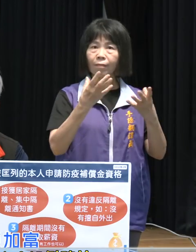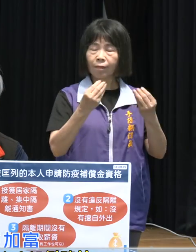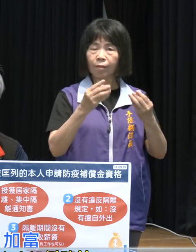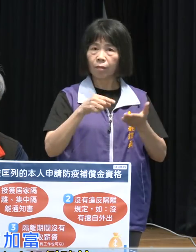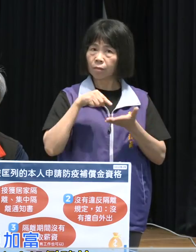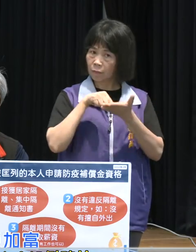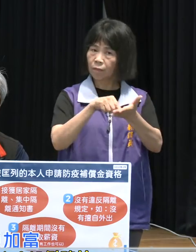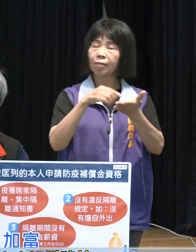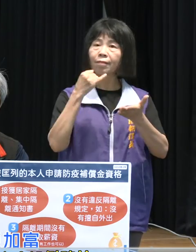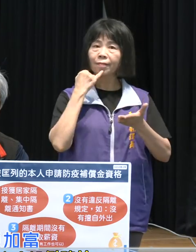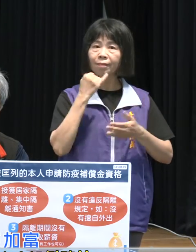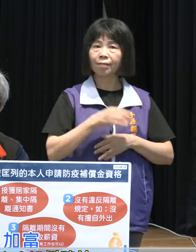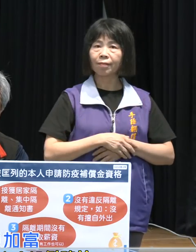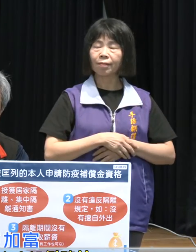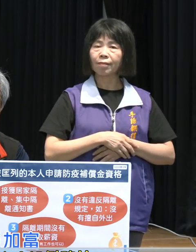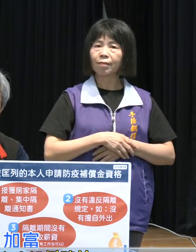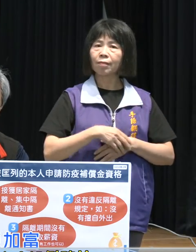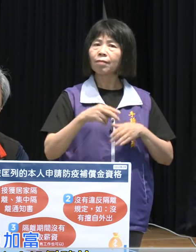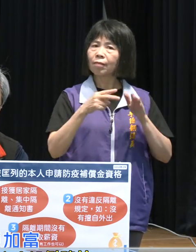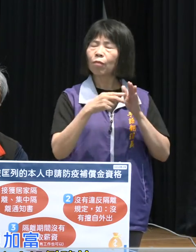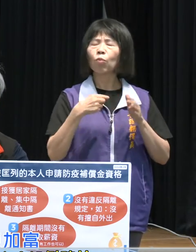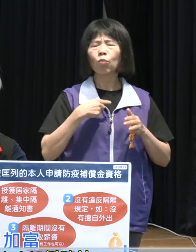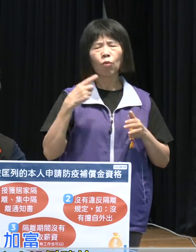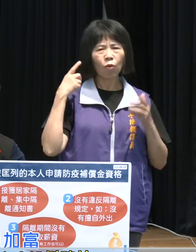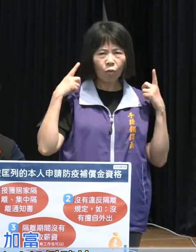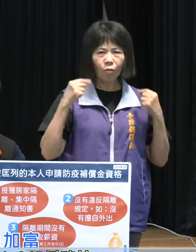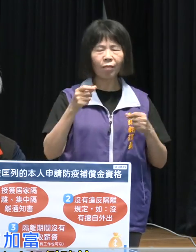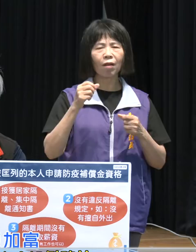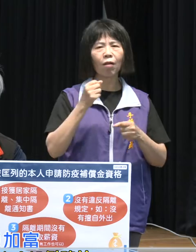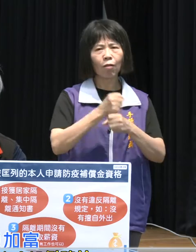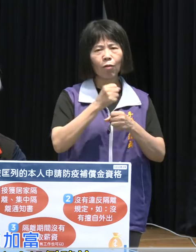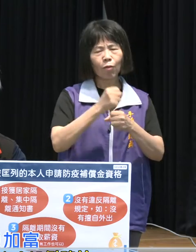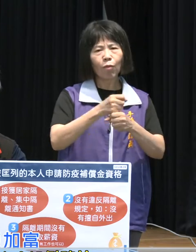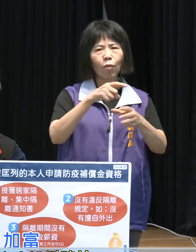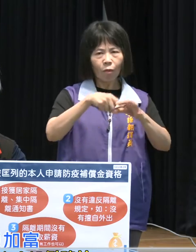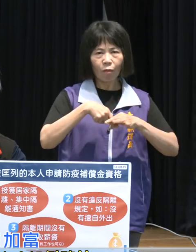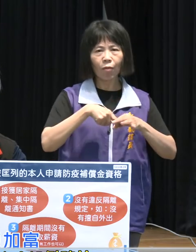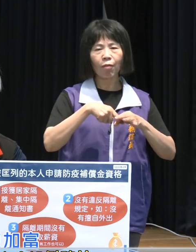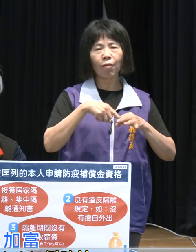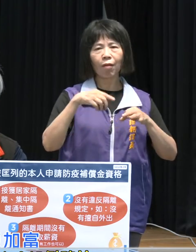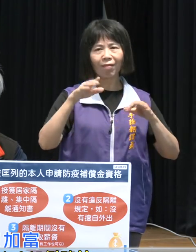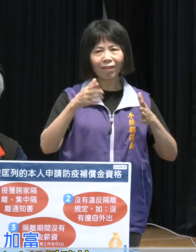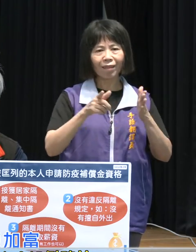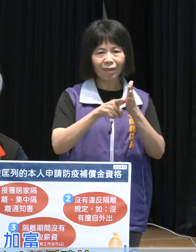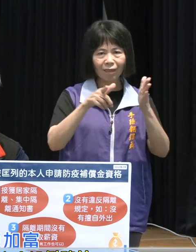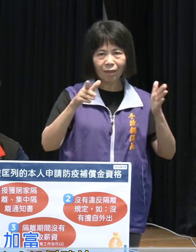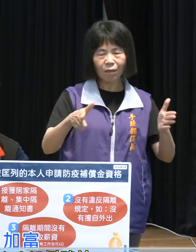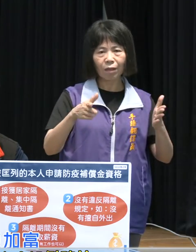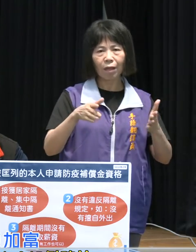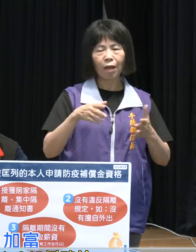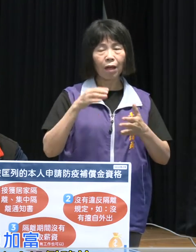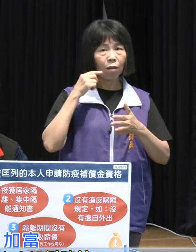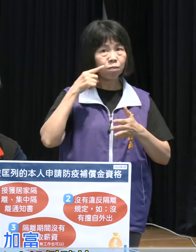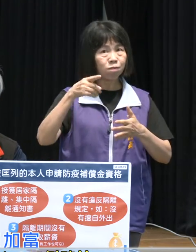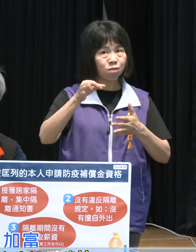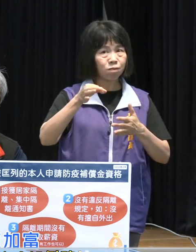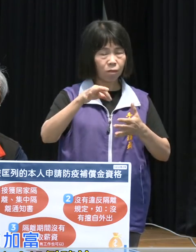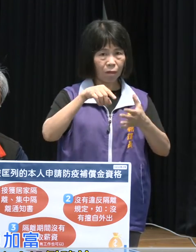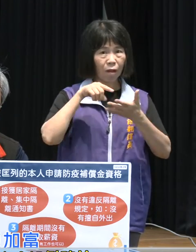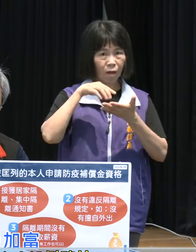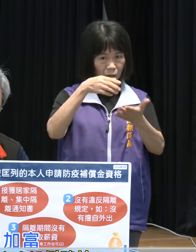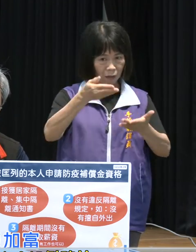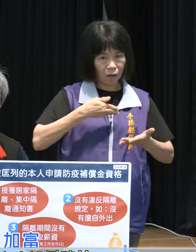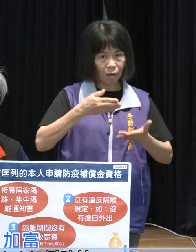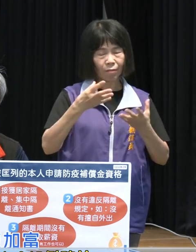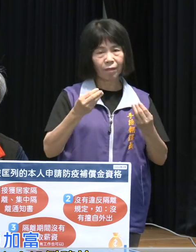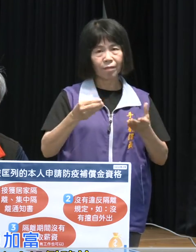以来领，就是说你本来有固定工作的，还有固定收入的，那你在这一段时间是没有领取薪资的，所以在证明